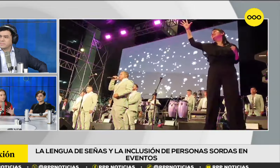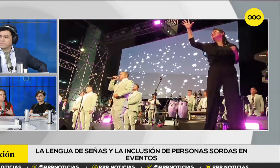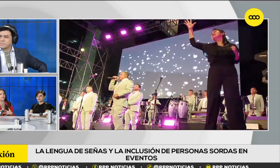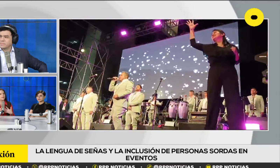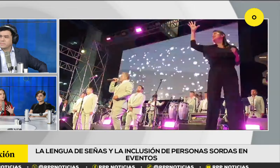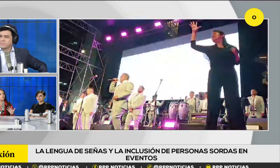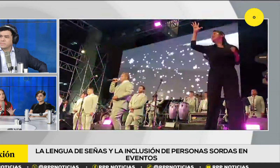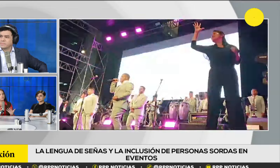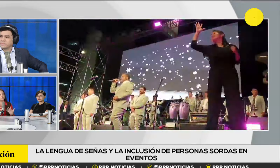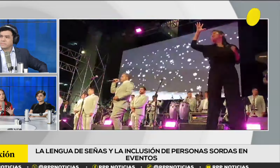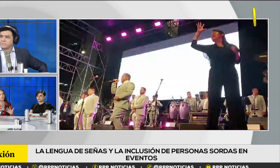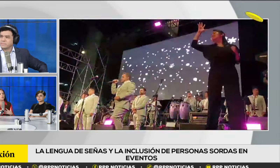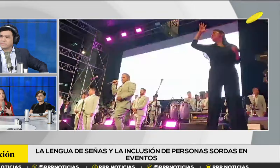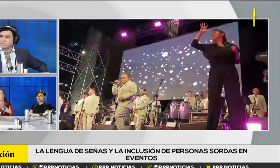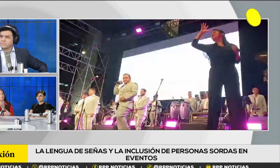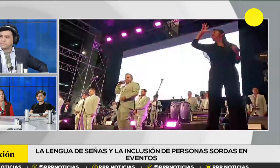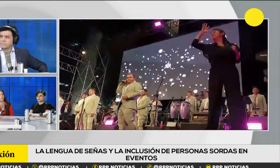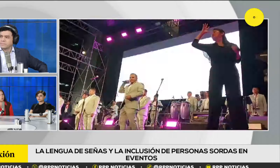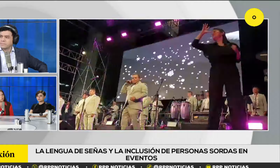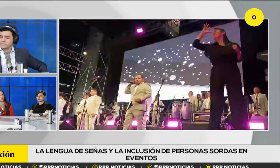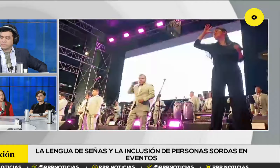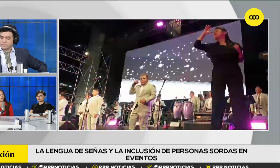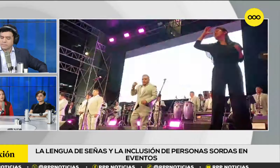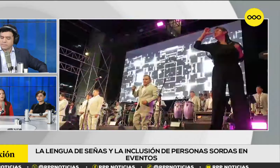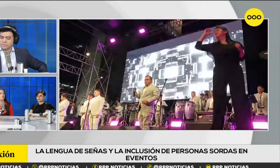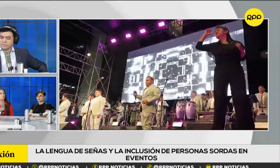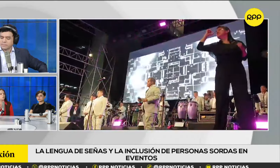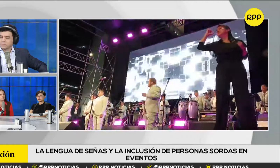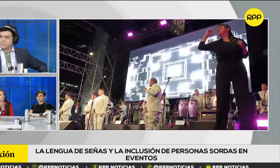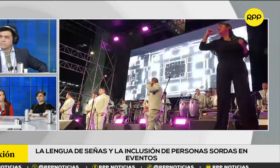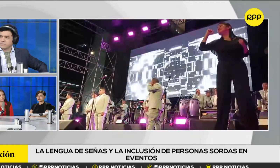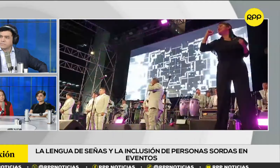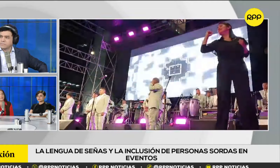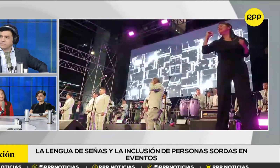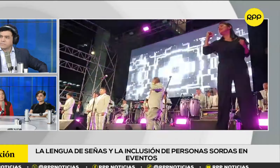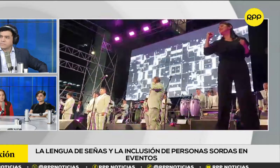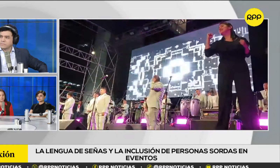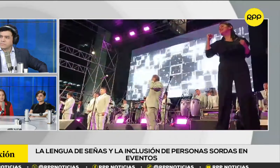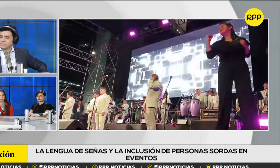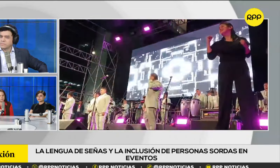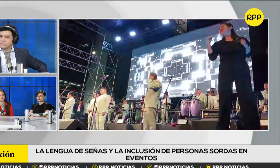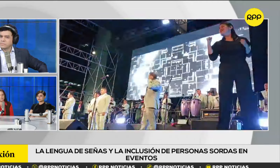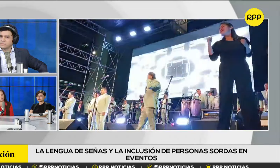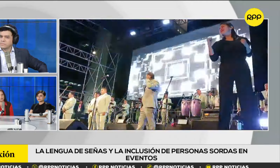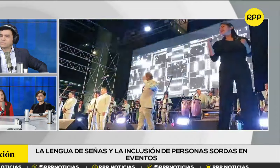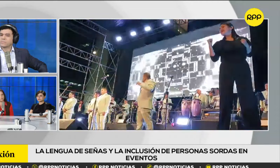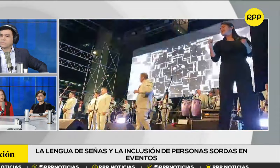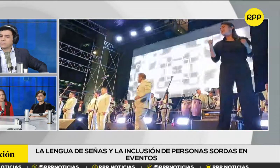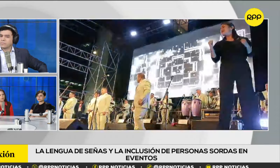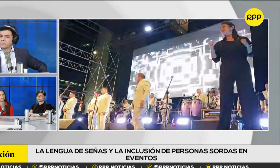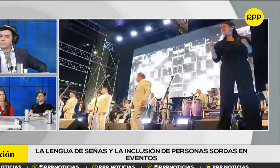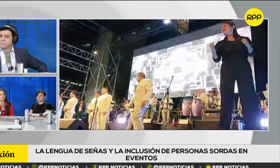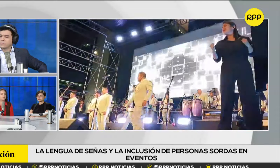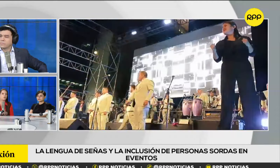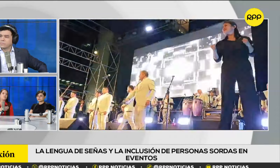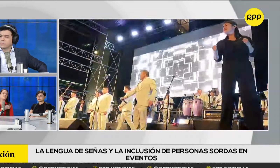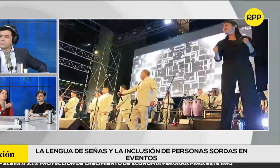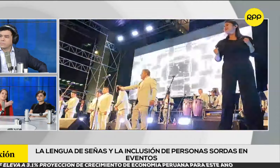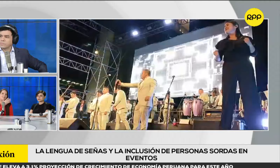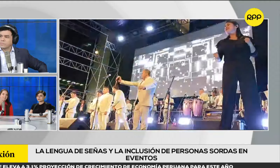Y la comunidad sorda, como la comunidad hipoacústica, como personas autistas que también han participado de la FueraFest, han podido seguir